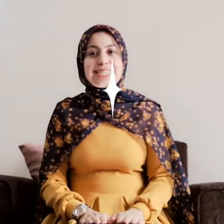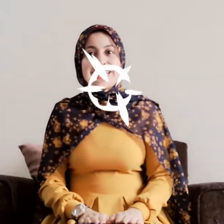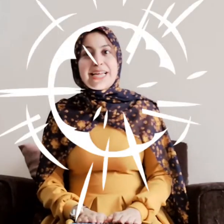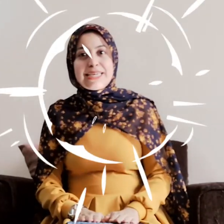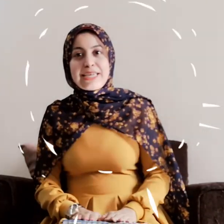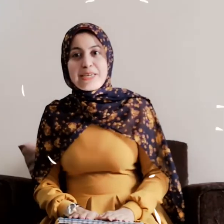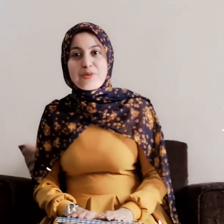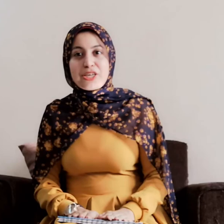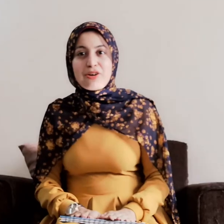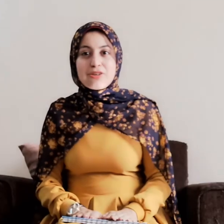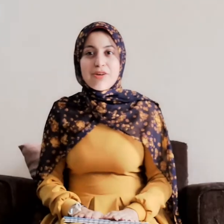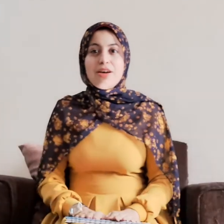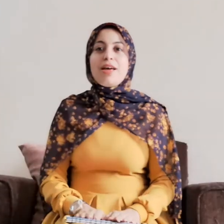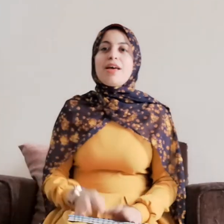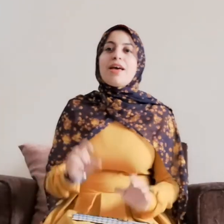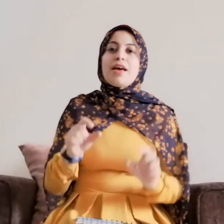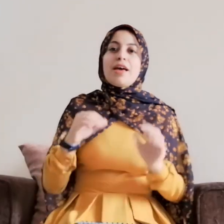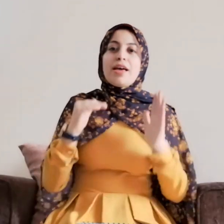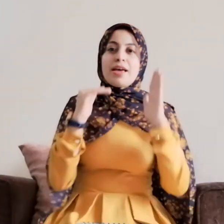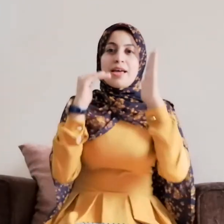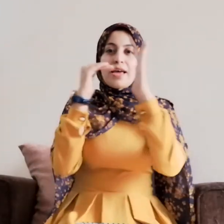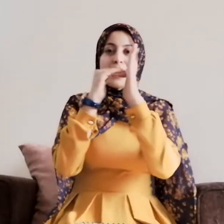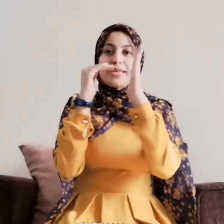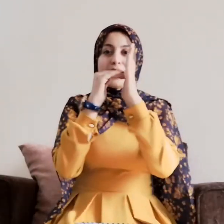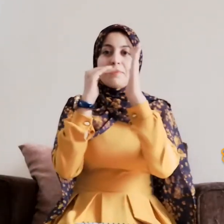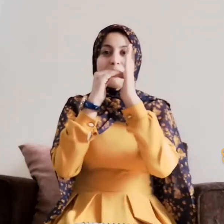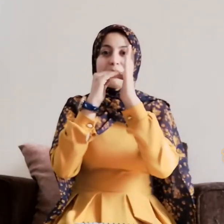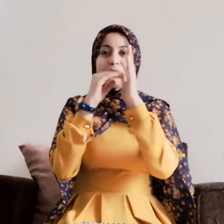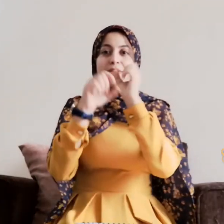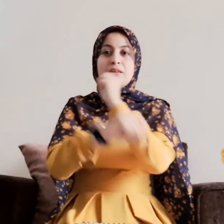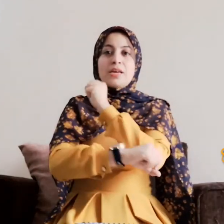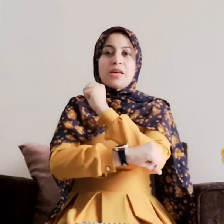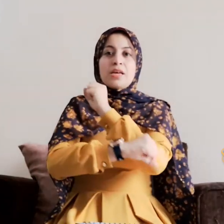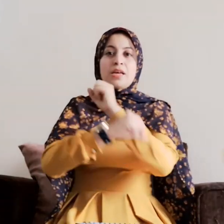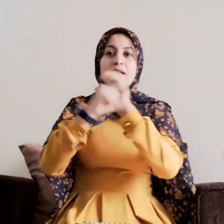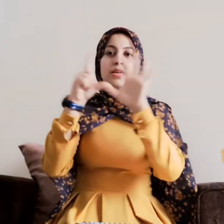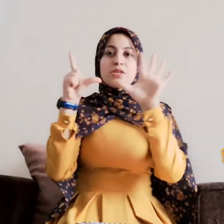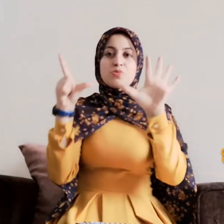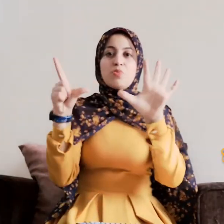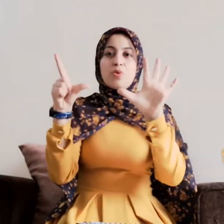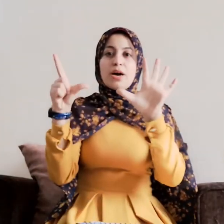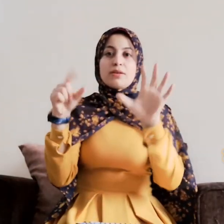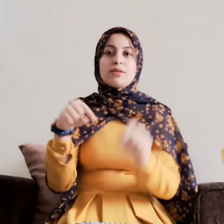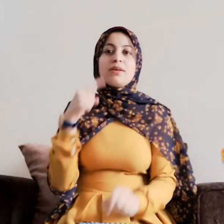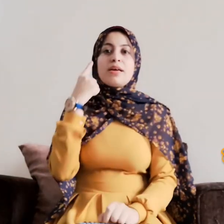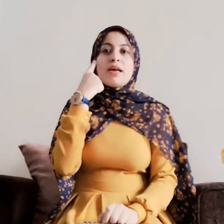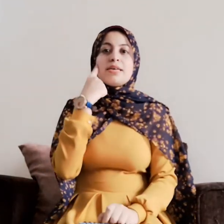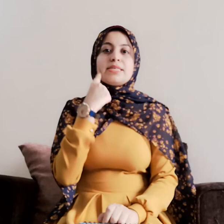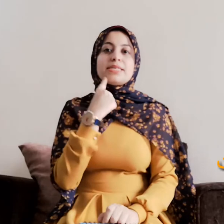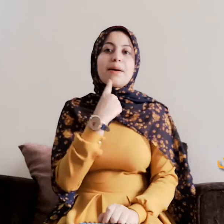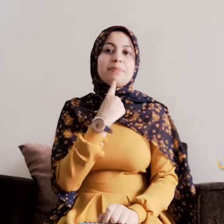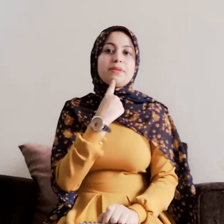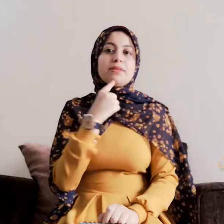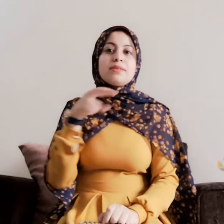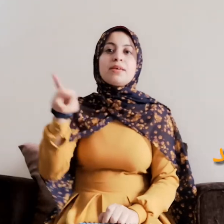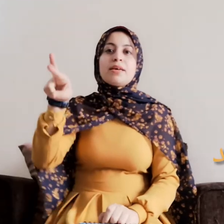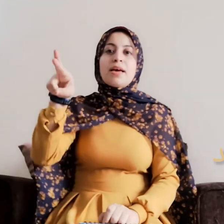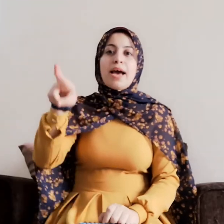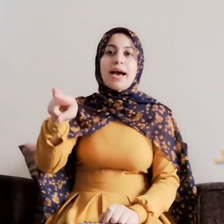سريعة اللي احنا قلناه النهاردة. أيام الأسبوع، سبت،